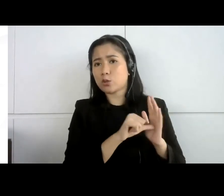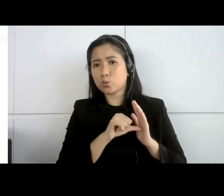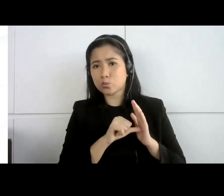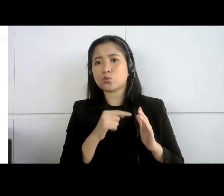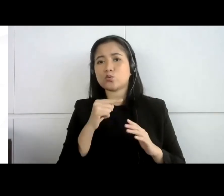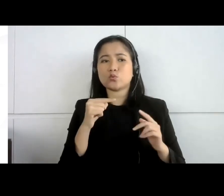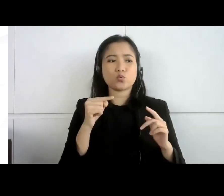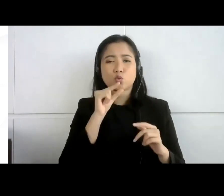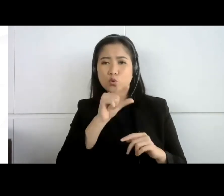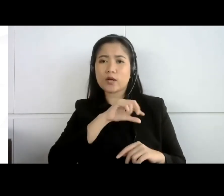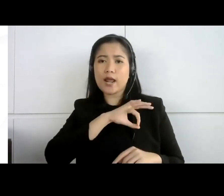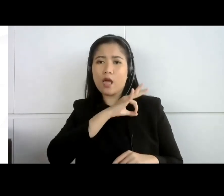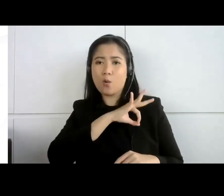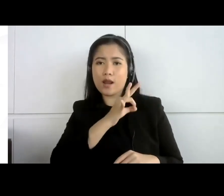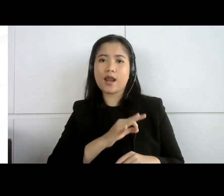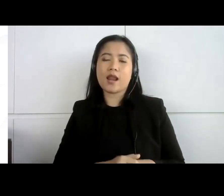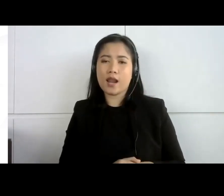untuk relawan,